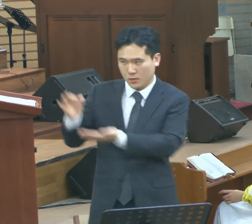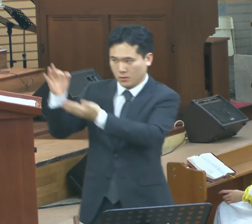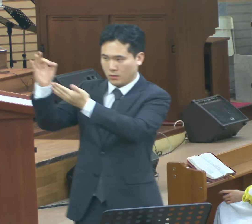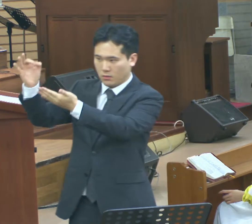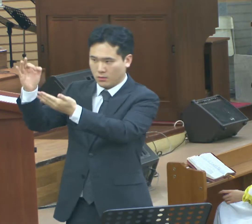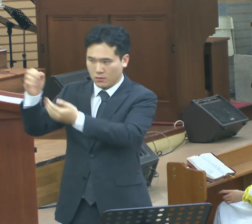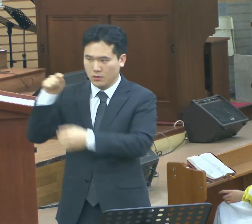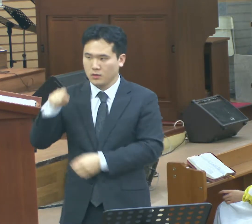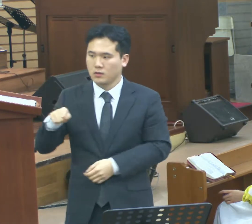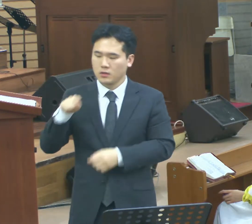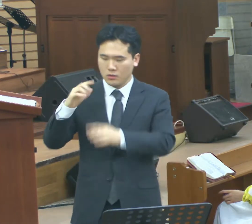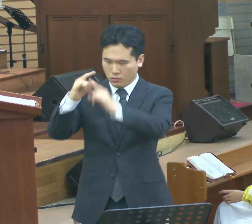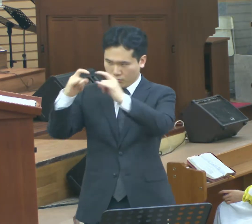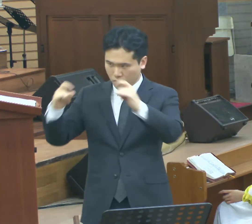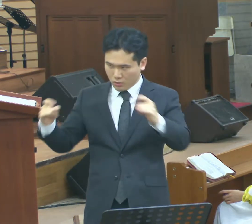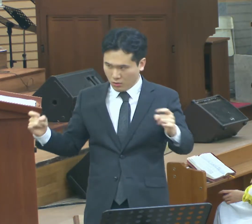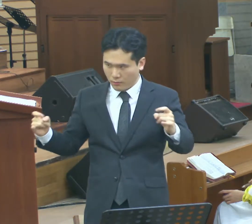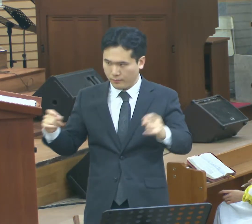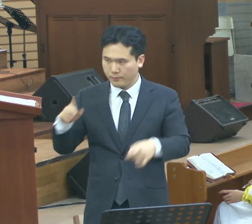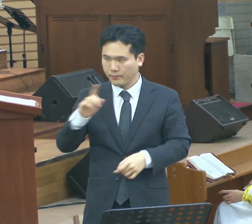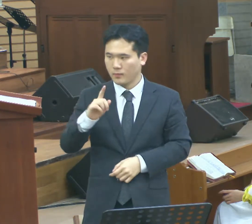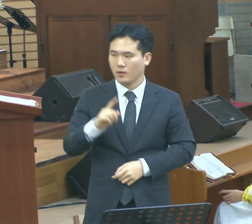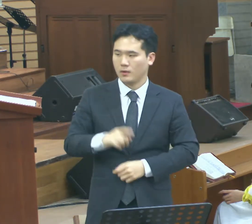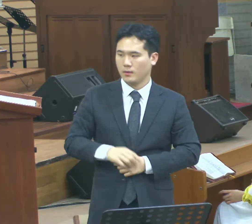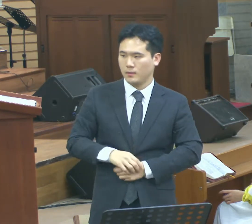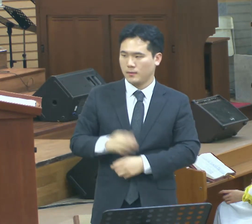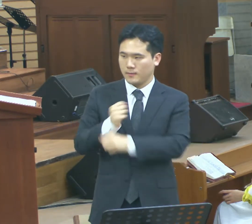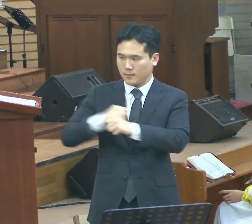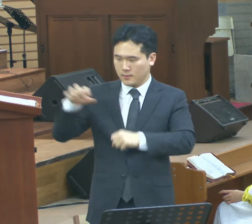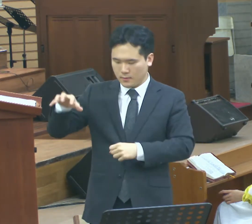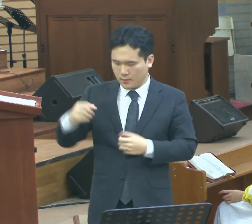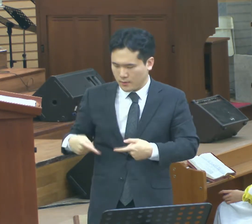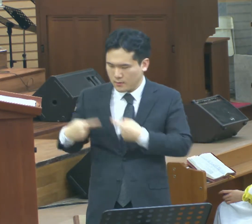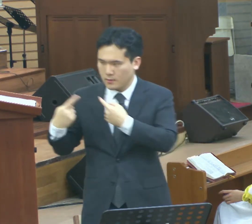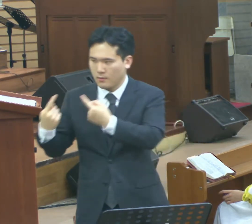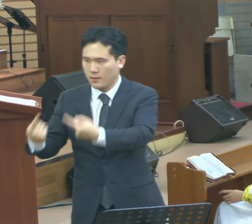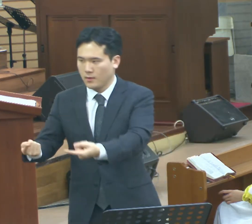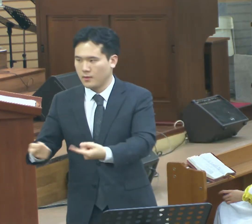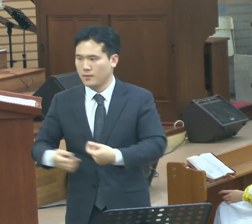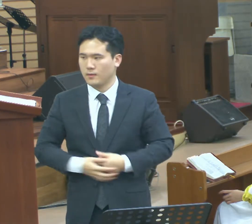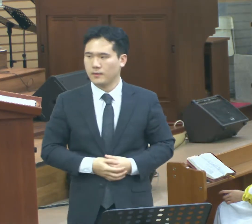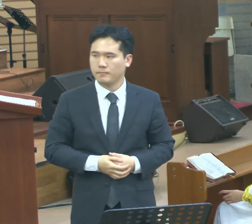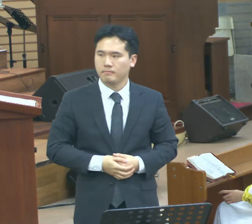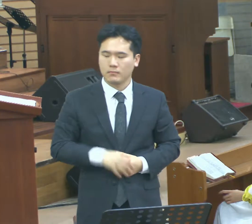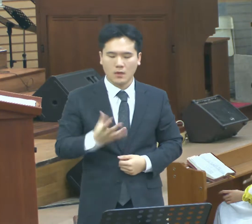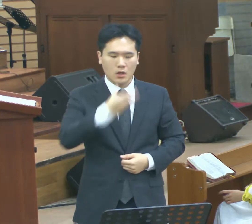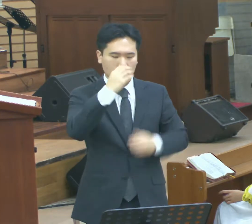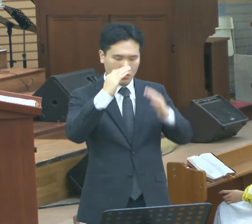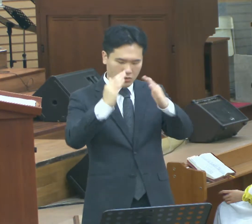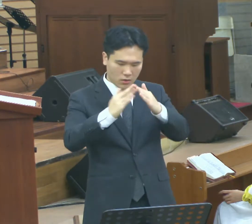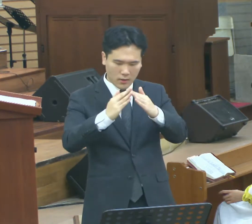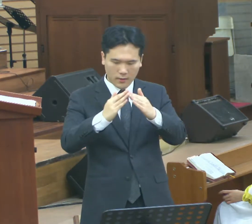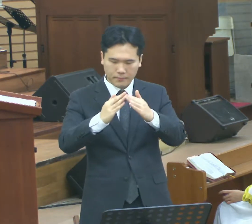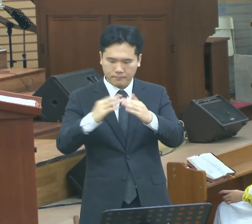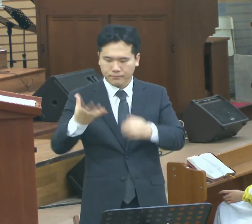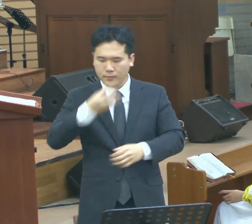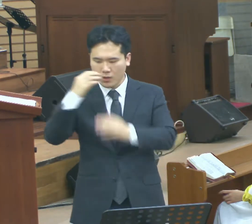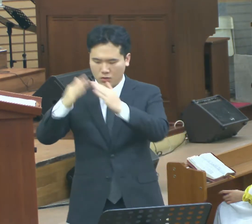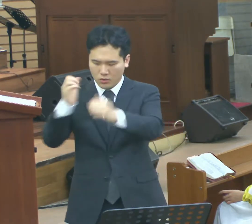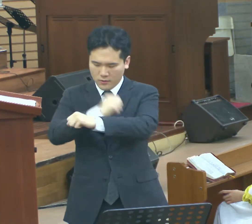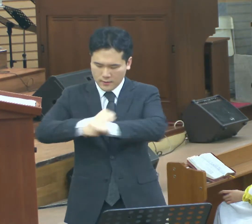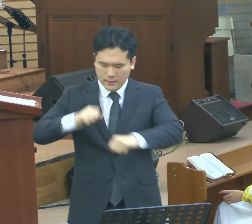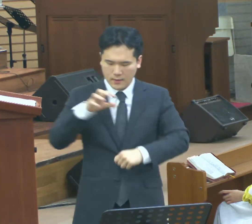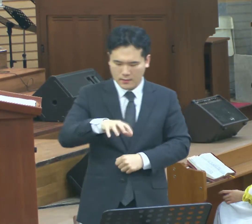뜰에, 직역하면 뜰이에요. 성전 뜰에 들어가자는 거예요. 성전 뜰에는 이방인을 위한 뜰이